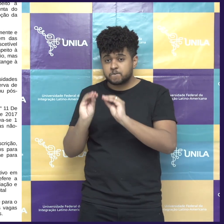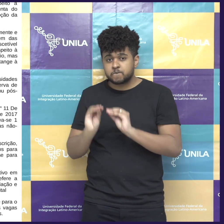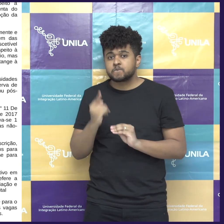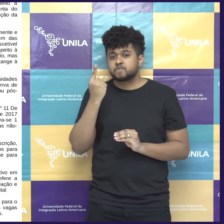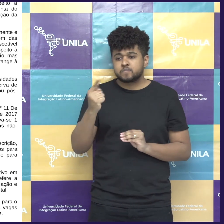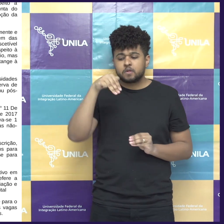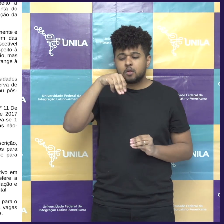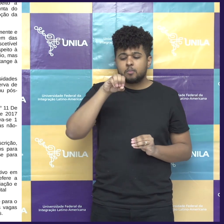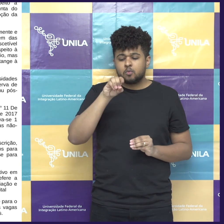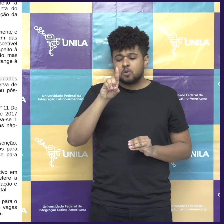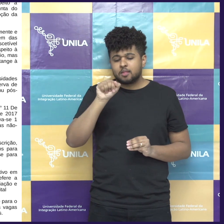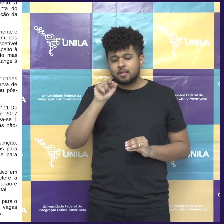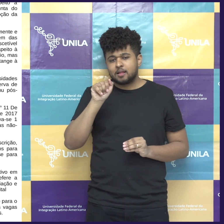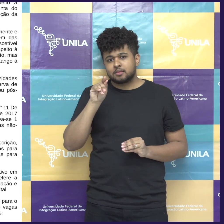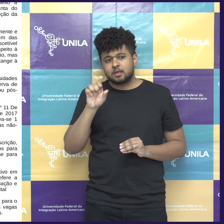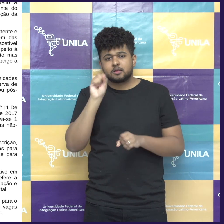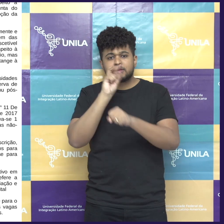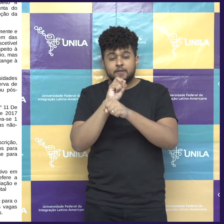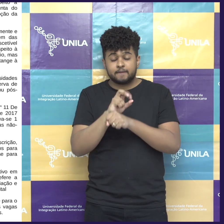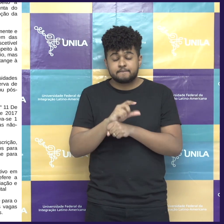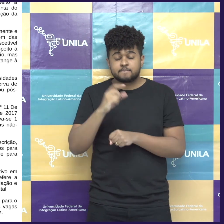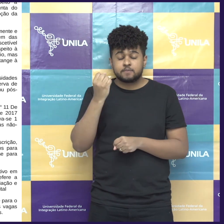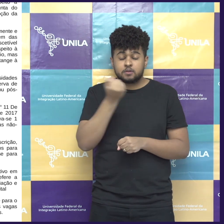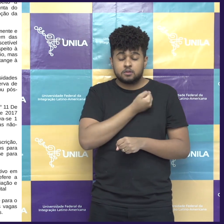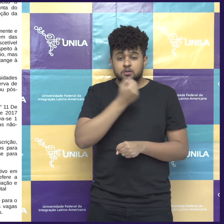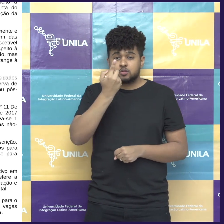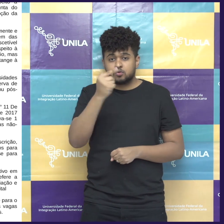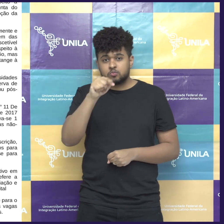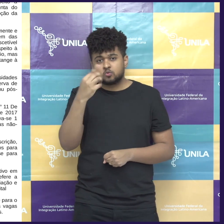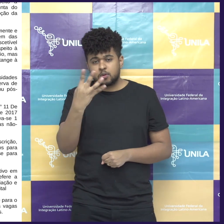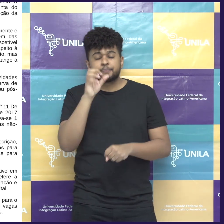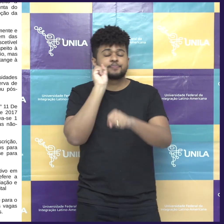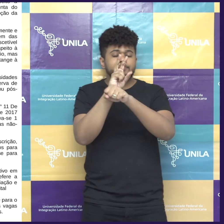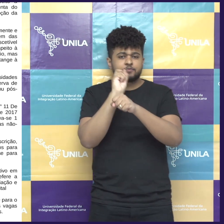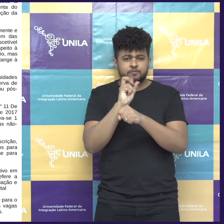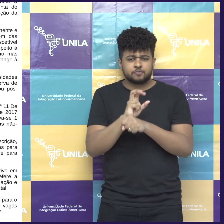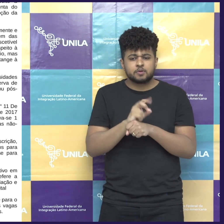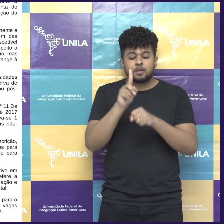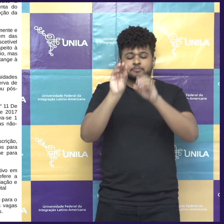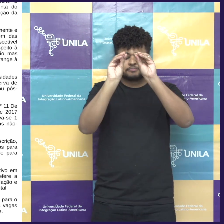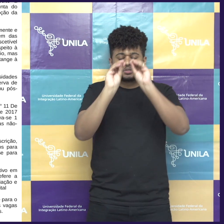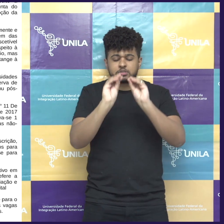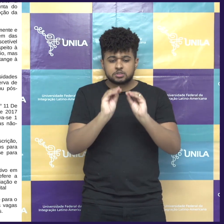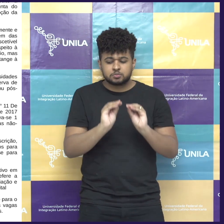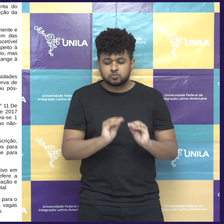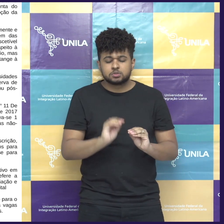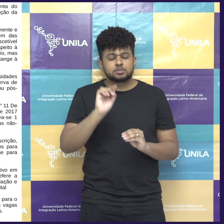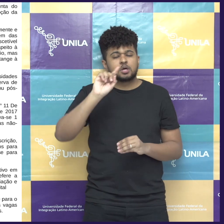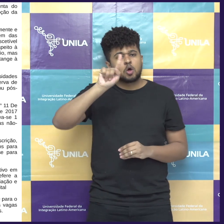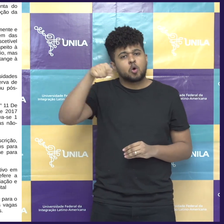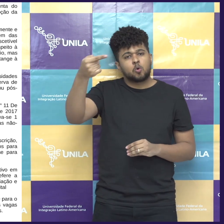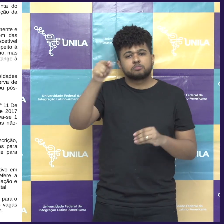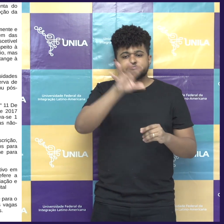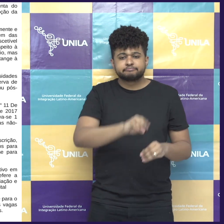uma das modalidades de reserva de vagas do item 2.4, as vagas remanescentes serão redistribuídas para